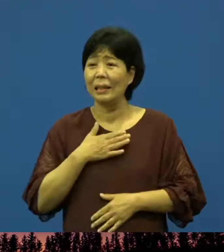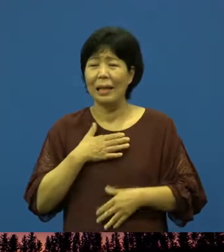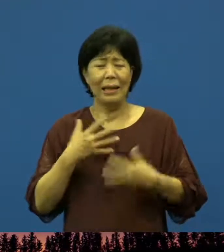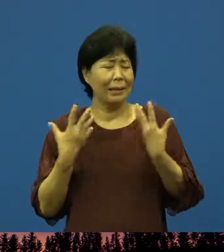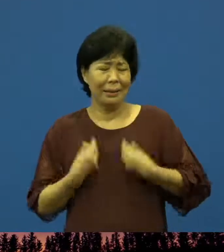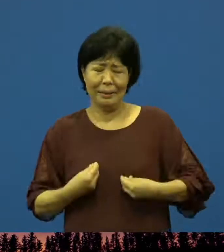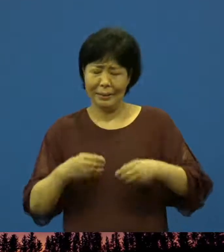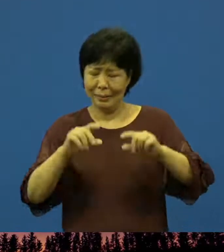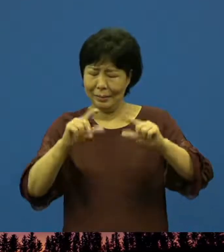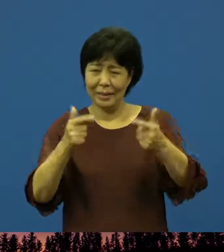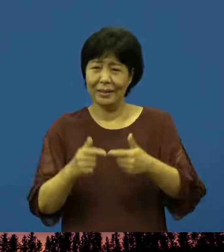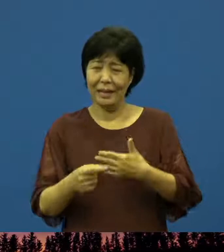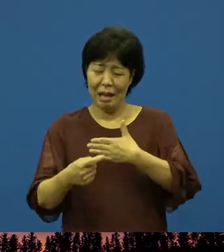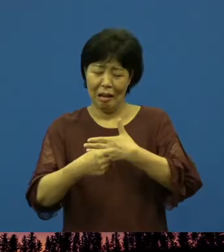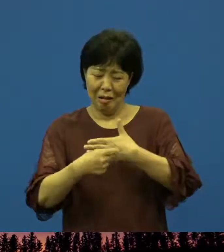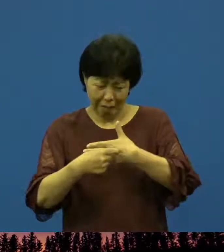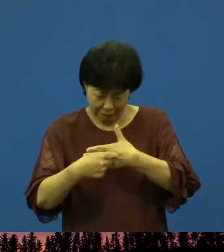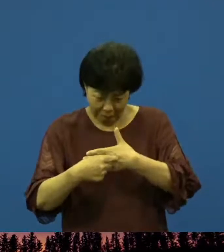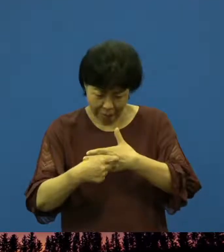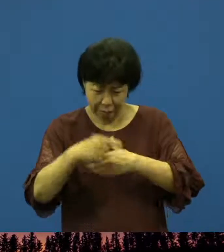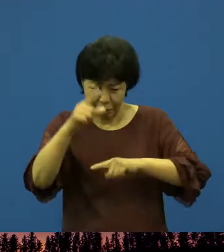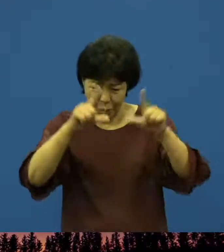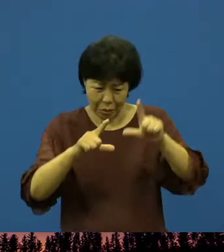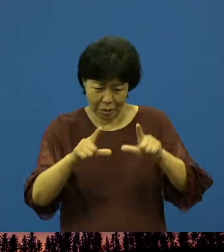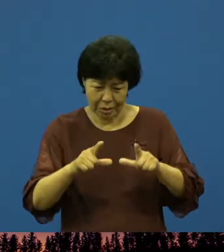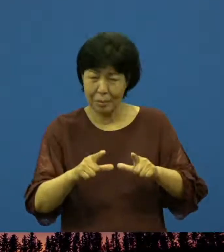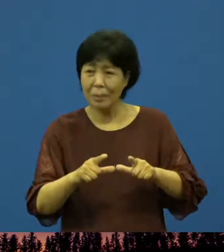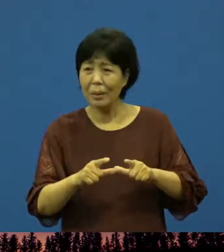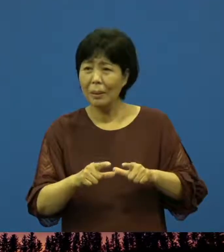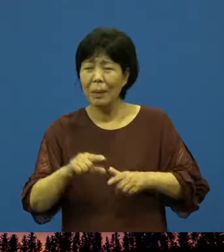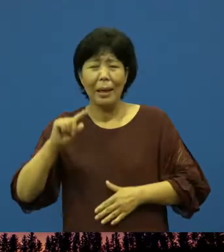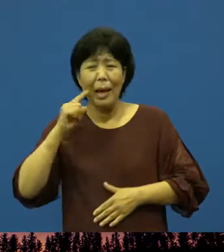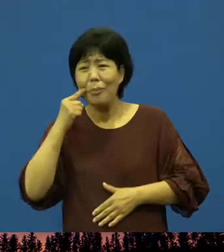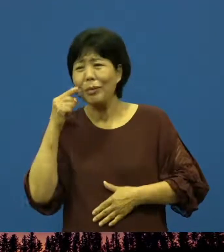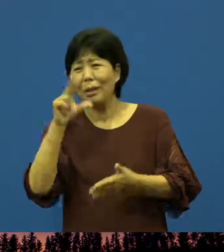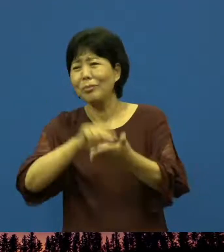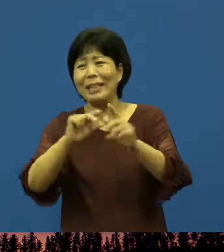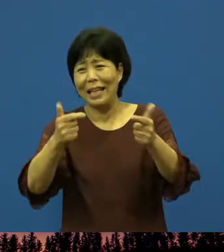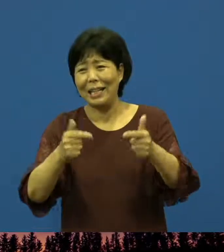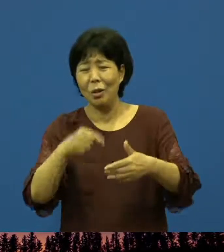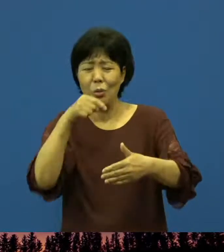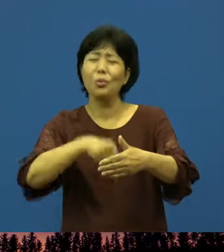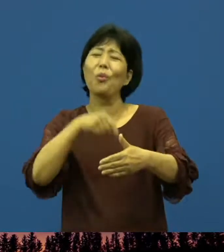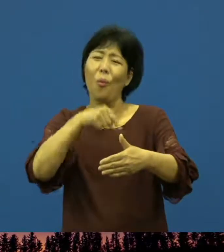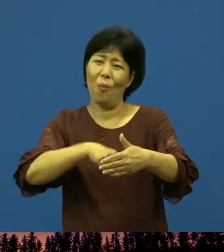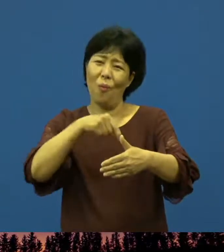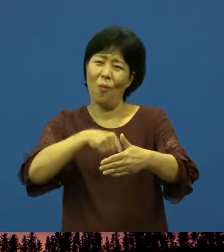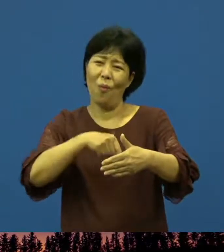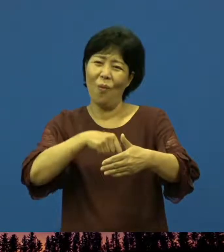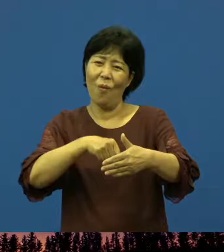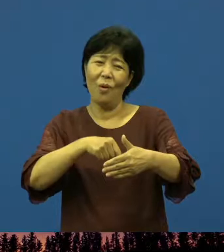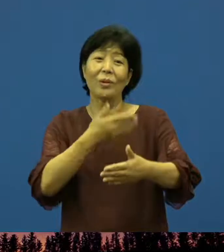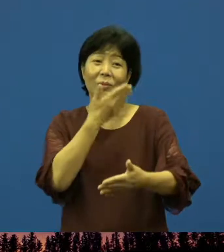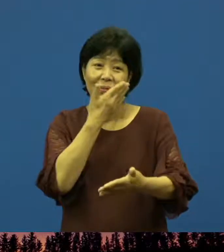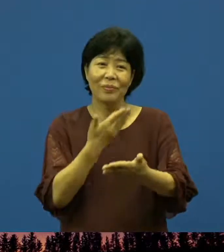않는다. 그 사람에게 승부를 거는 게 아니라 내 속 사람. 그러니까 바울은 겉과 속을 차이를 분명히 알고